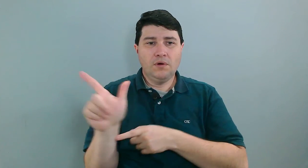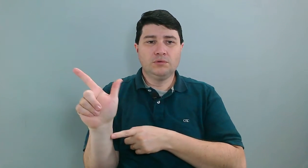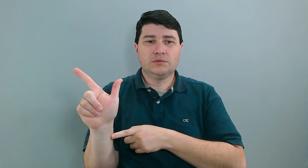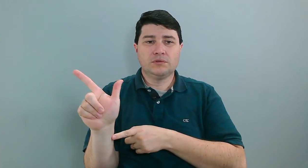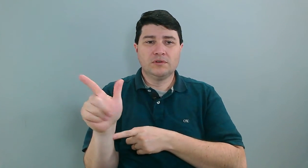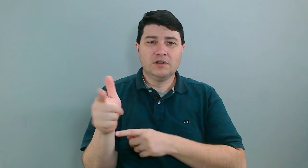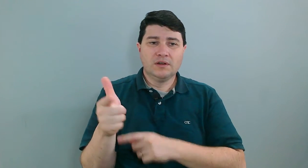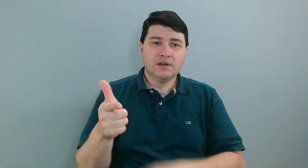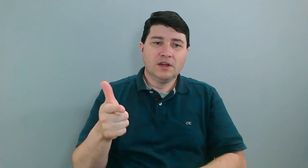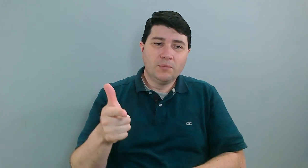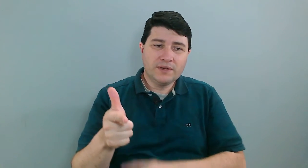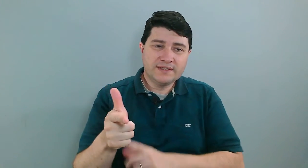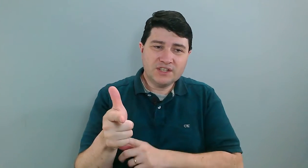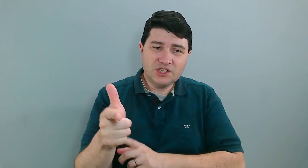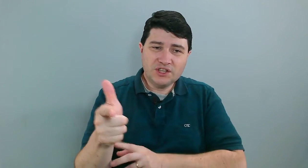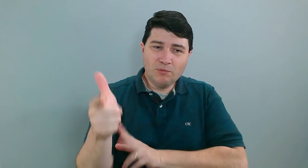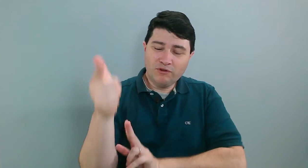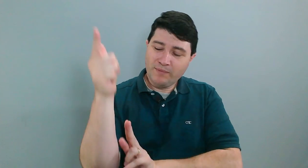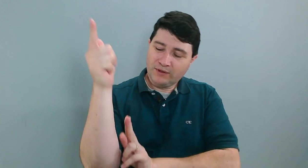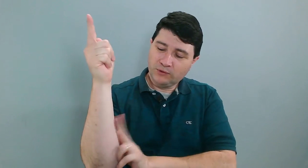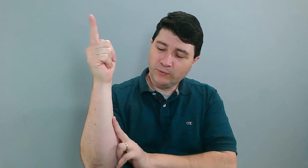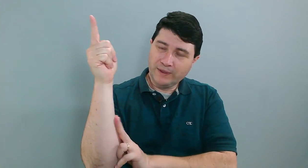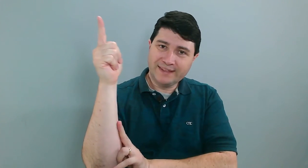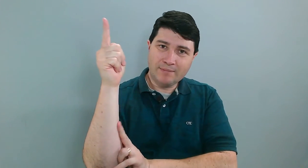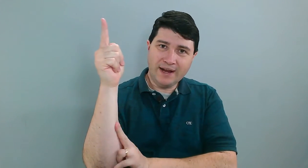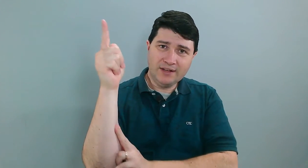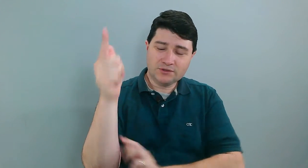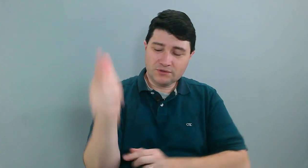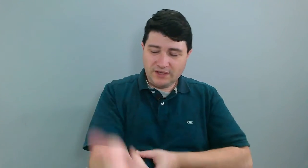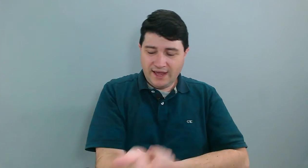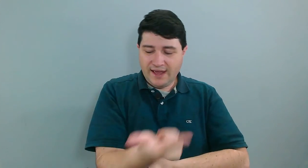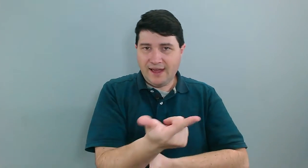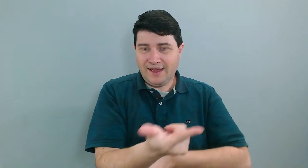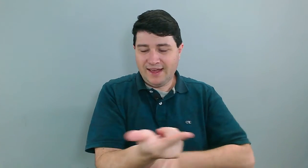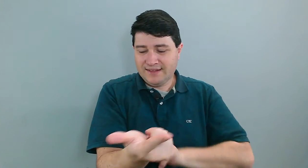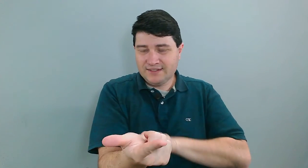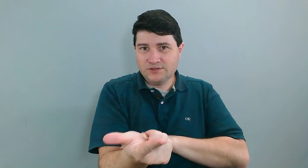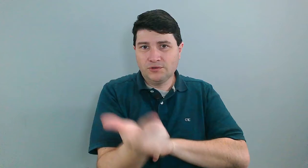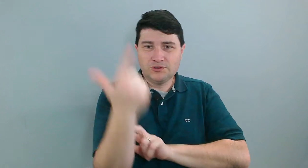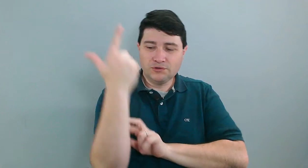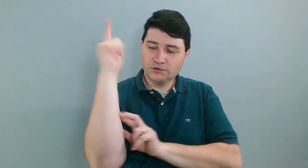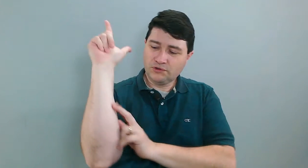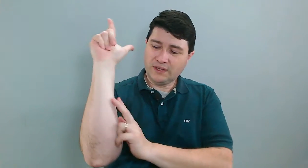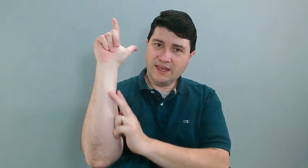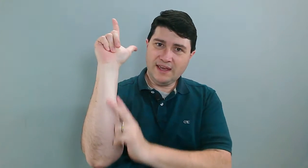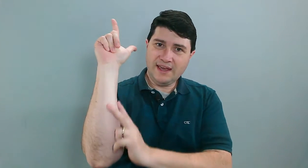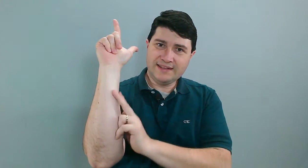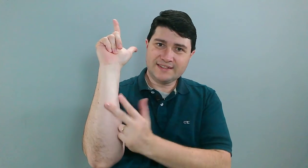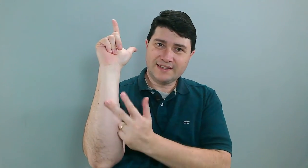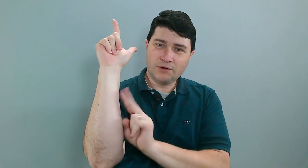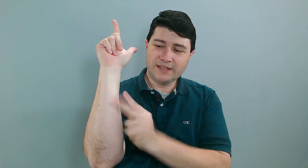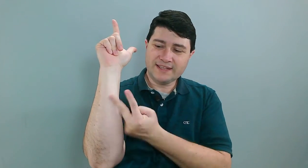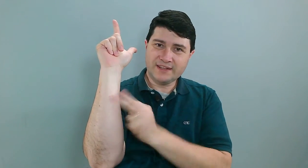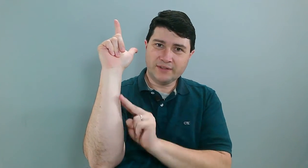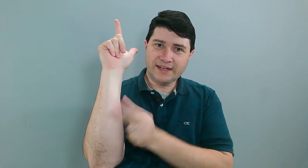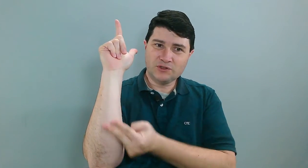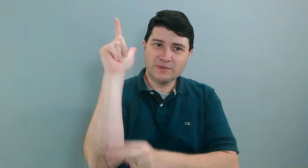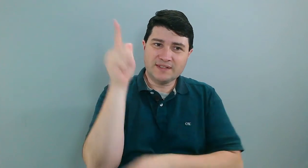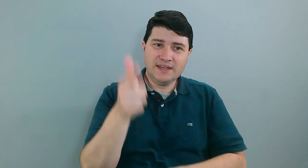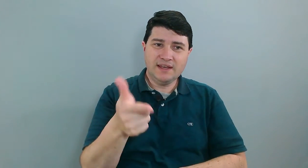Outro. Porque se a gente tem um movimento do antebraço, que é esses dois ossos aqui, eles se rotacionarem sobre si,